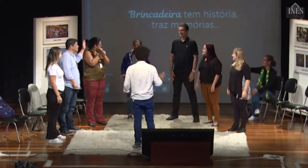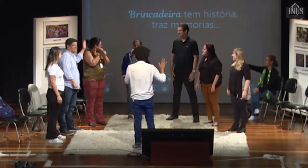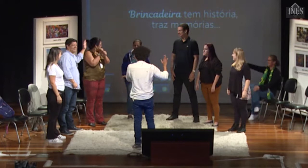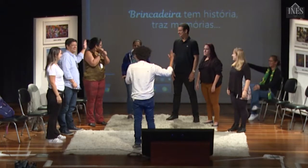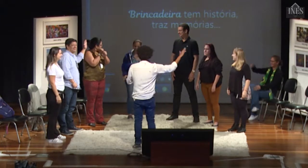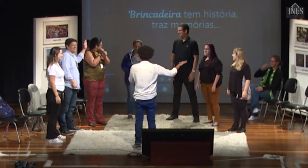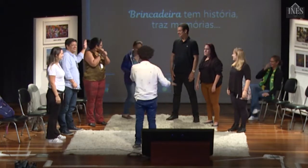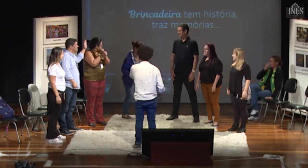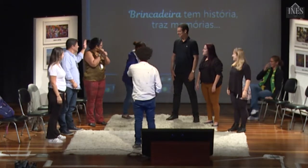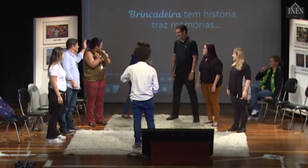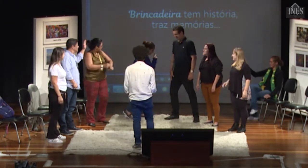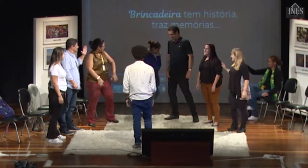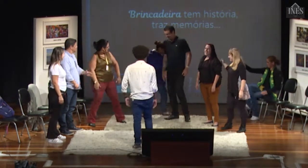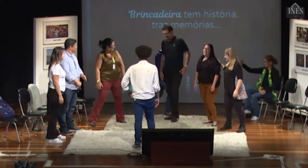Você demorou.